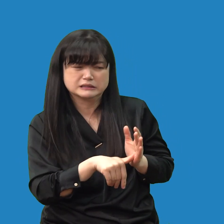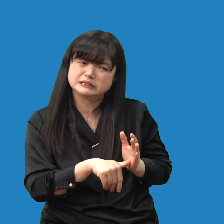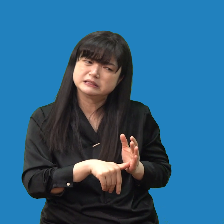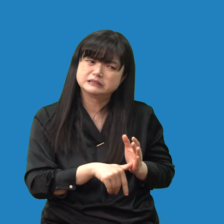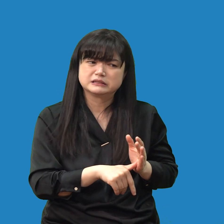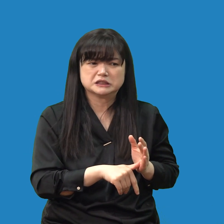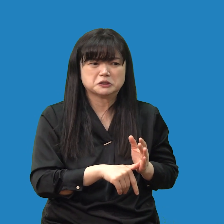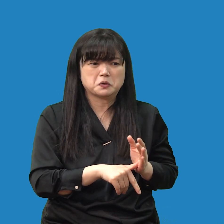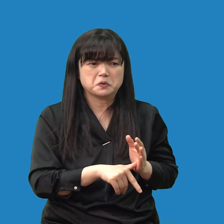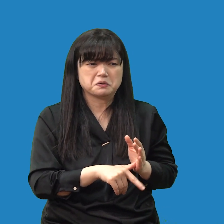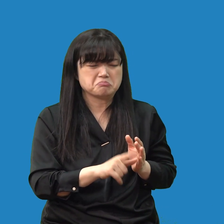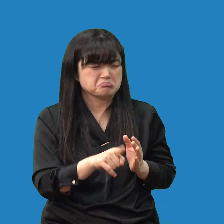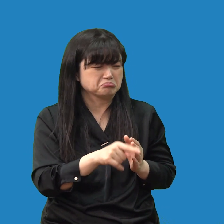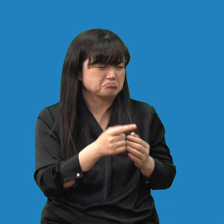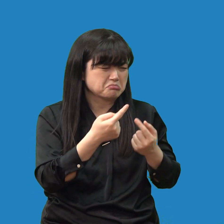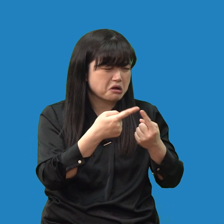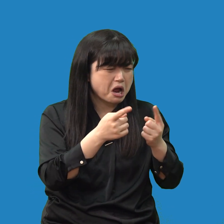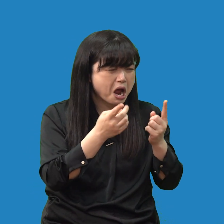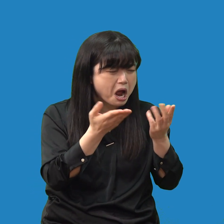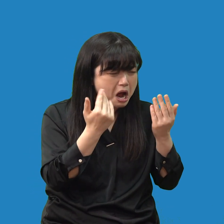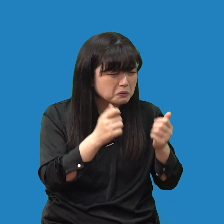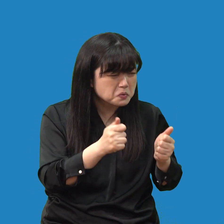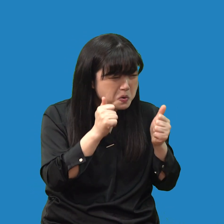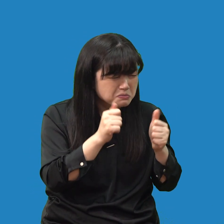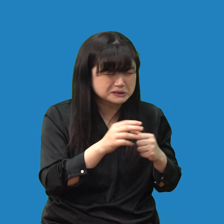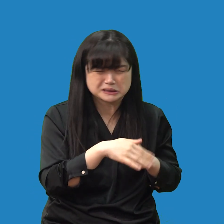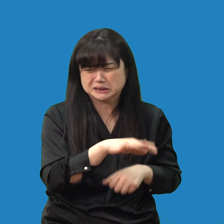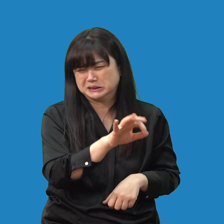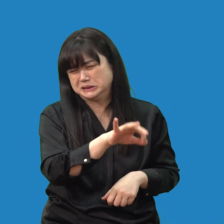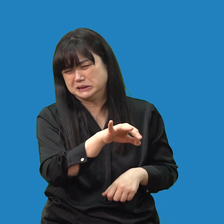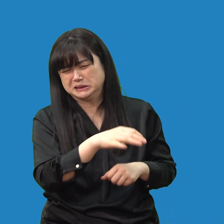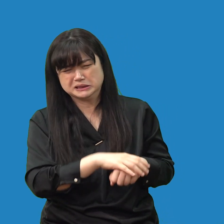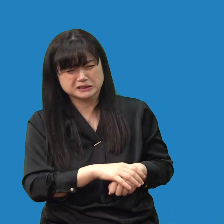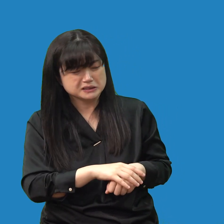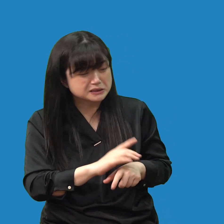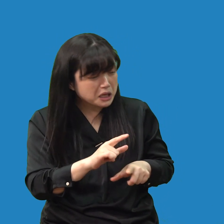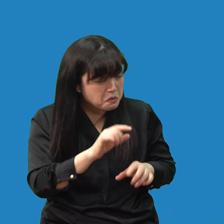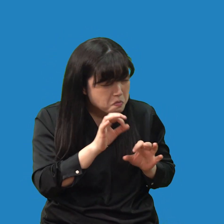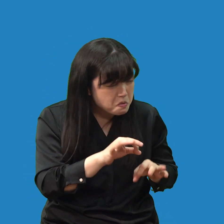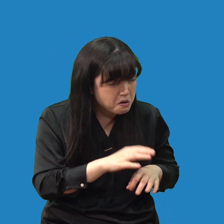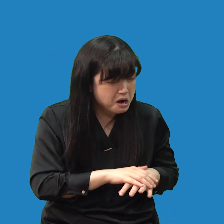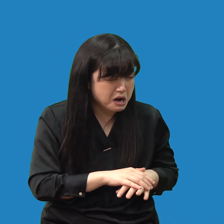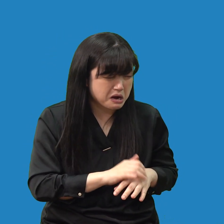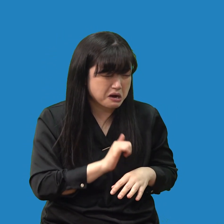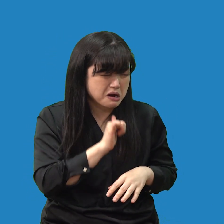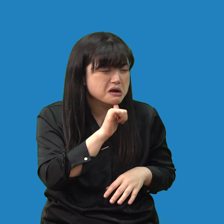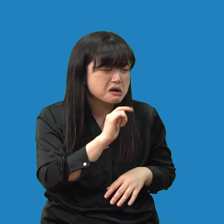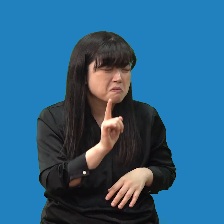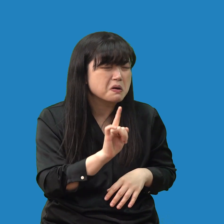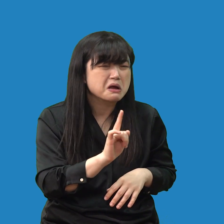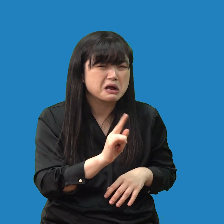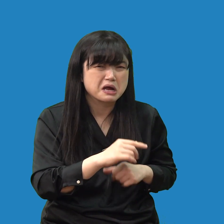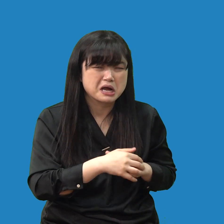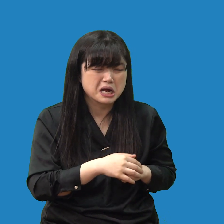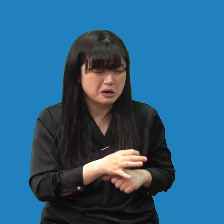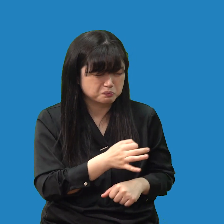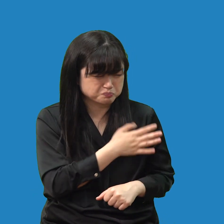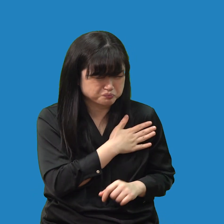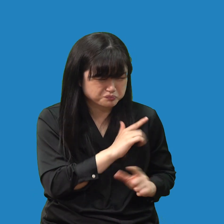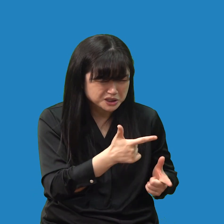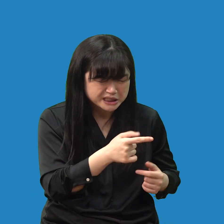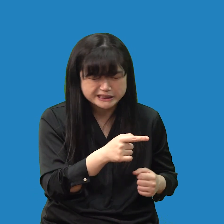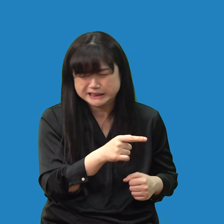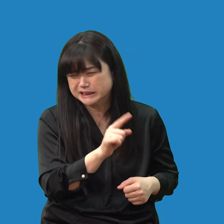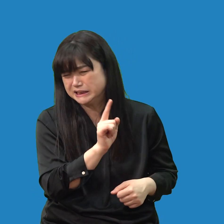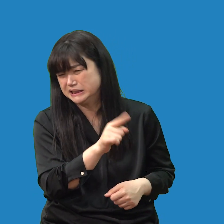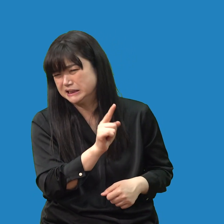더 알아주는 학교도 나오지 않았다, 이렇게 저 사람 사는 거 보니까 나보다도 더 부유하지도 않다,